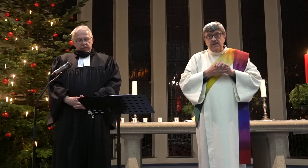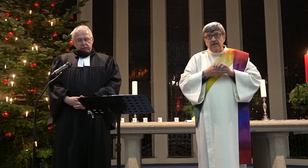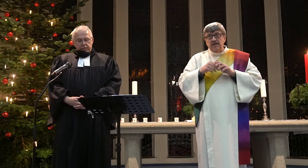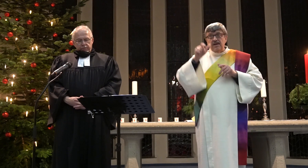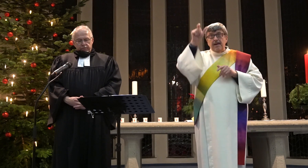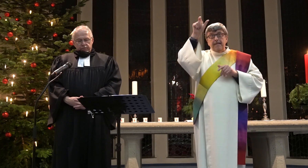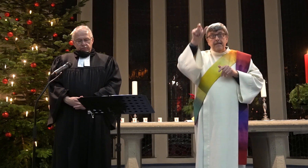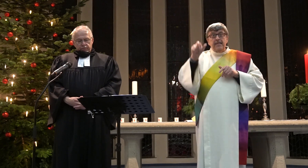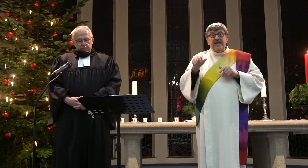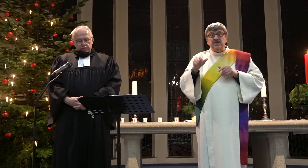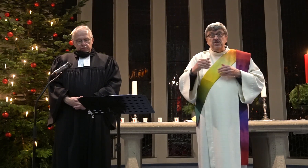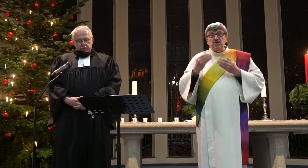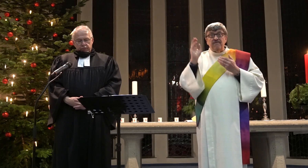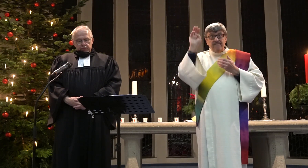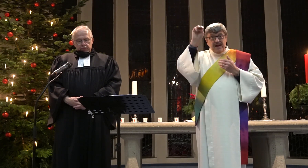Mensch werden,